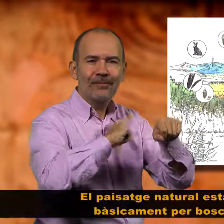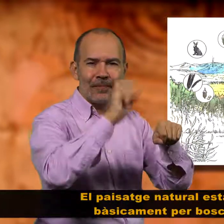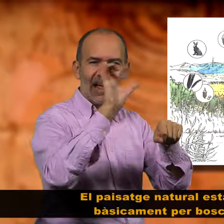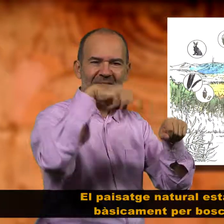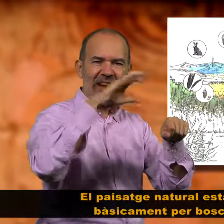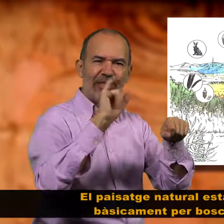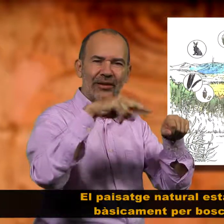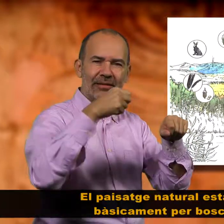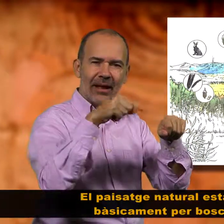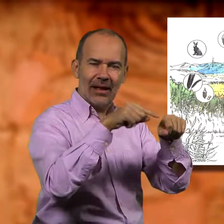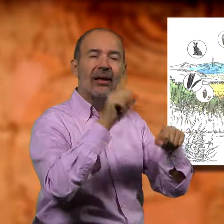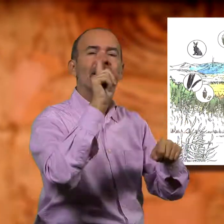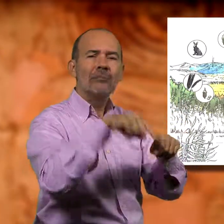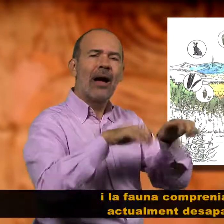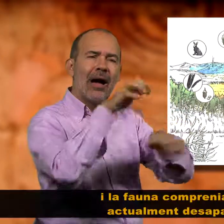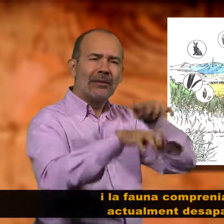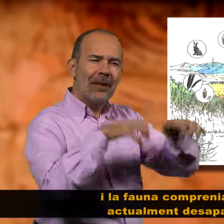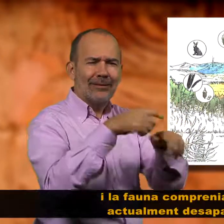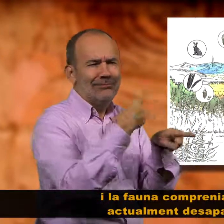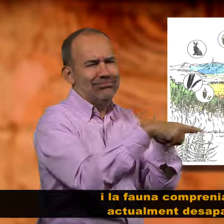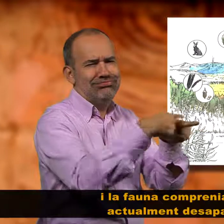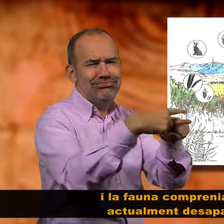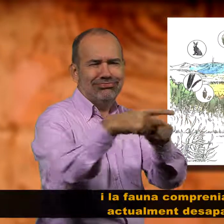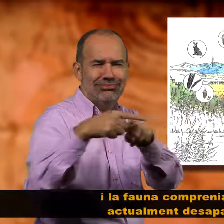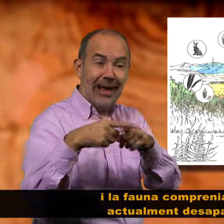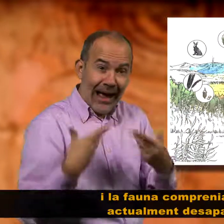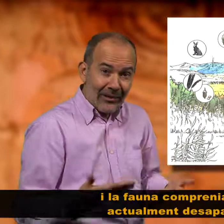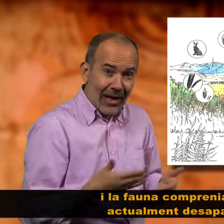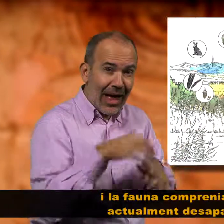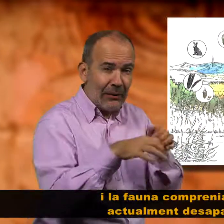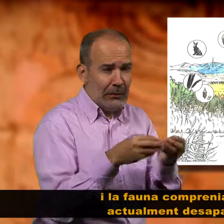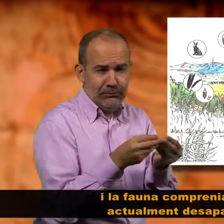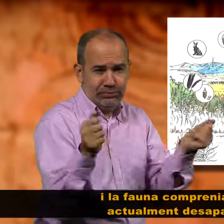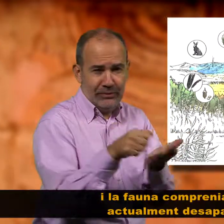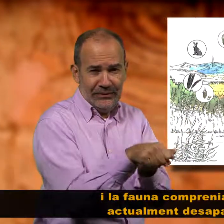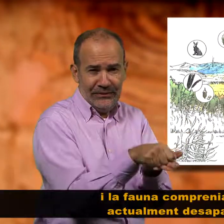actualment desaparegudes, com són el cèrvol, el porc senglar, el llop, etc.